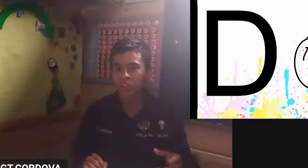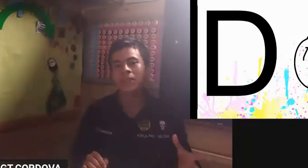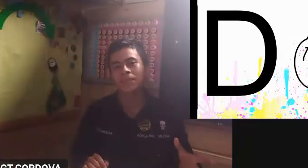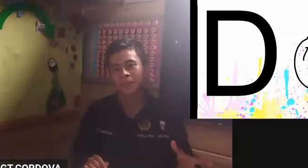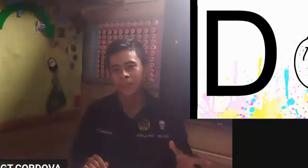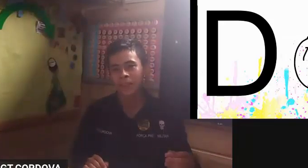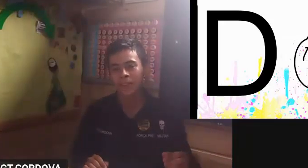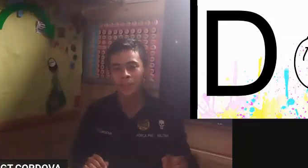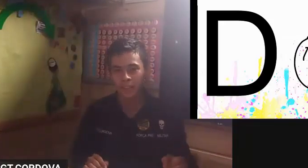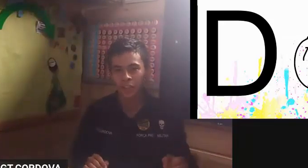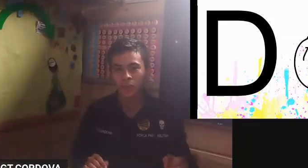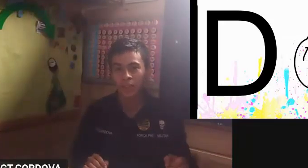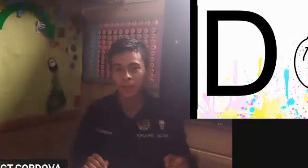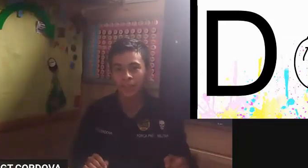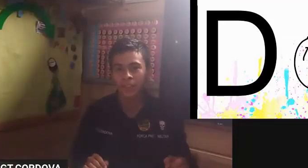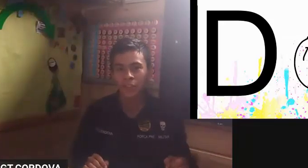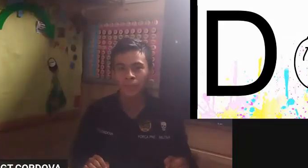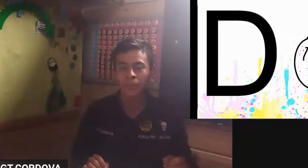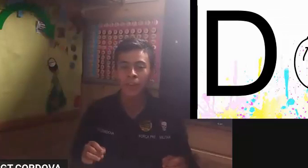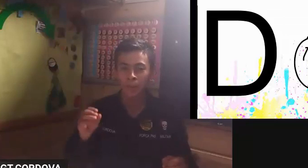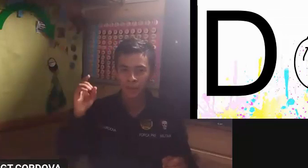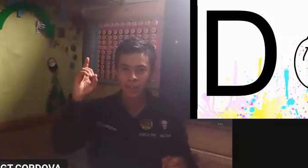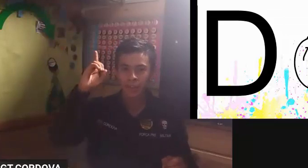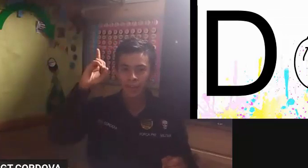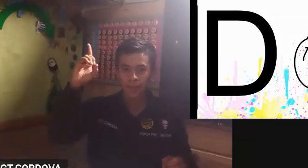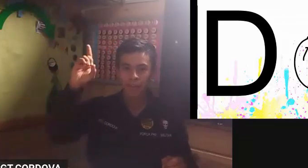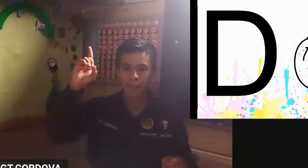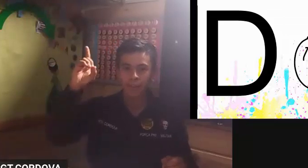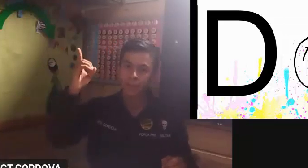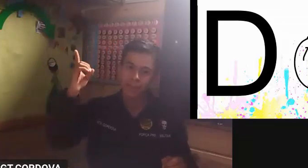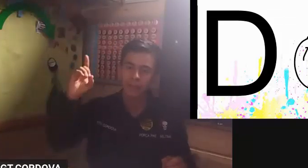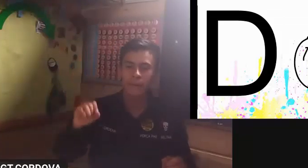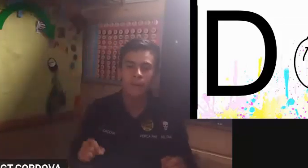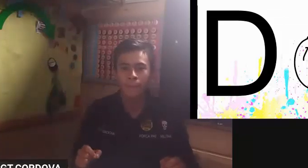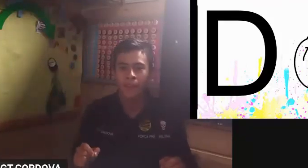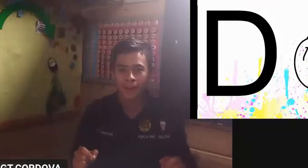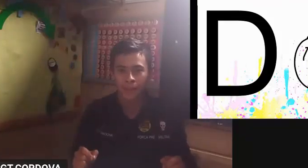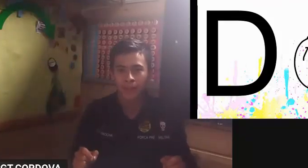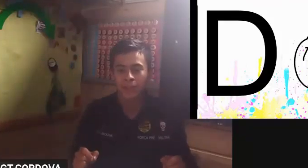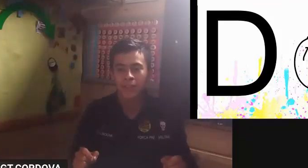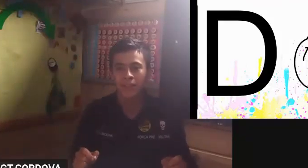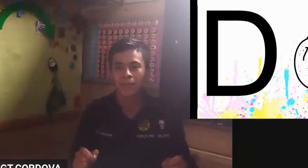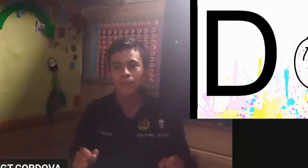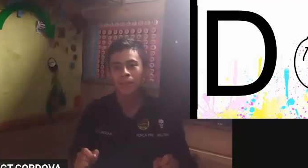dia. Então, por isso que a gente usa ele bastante. Então, é bom que os senhores aprendam a fazer o D, que é bem utilizado.